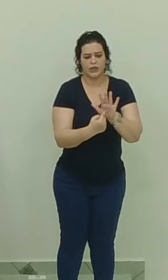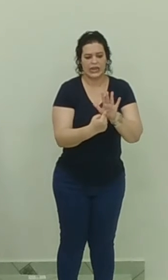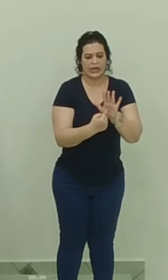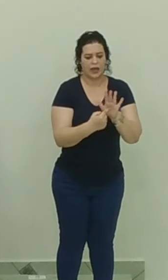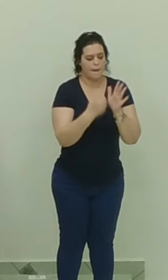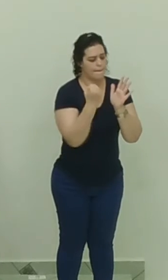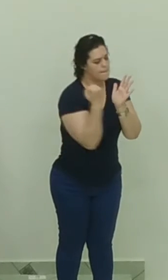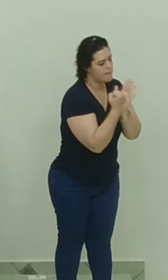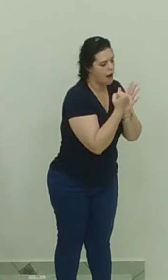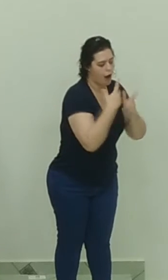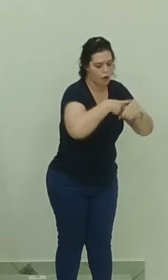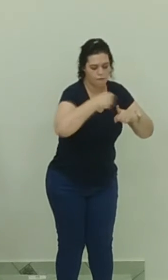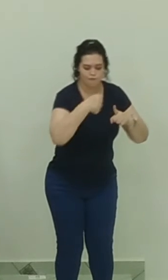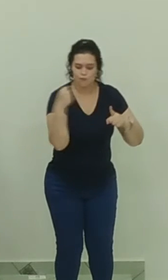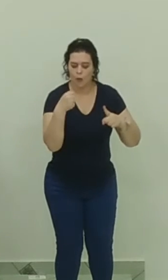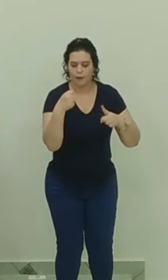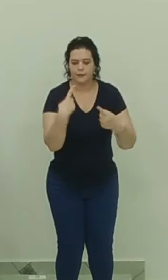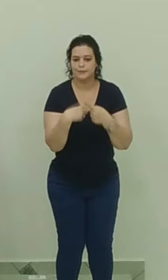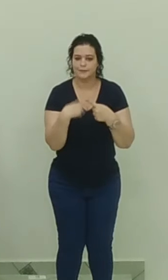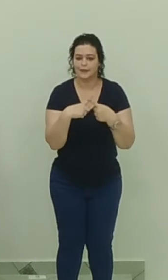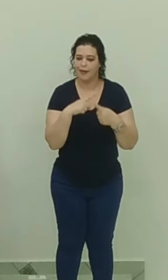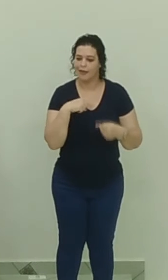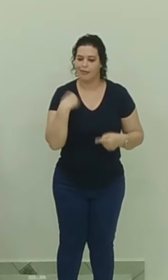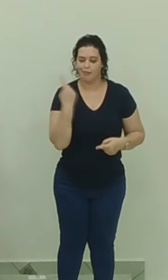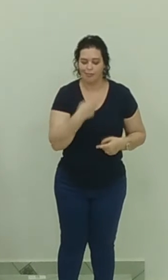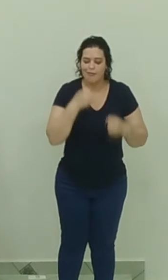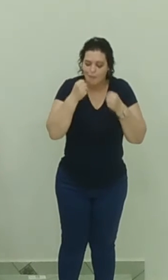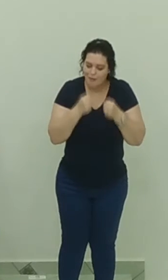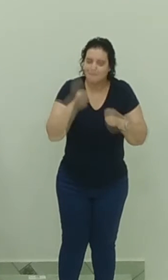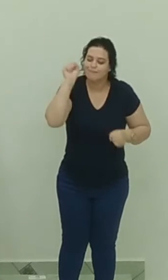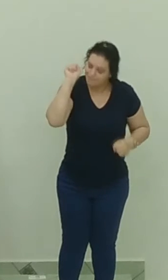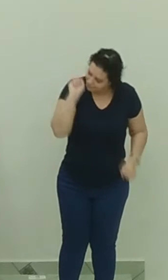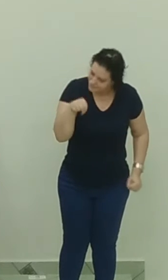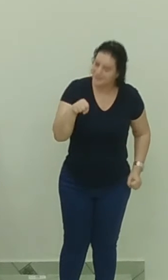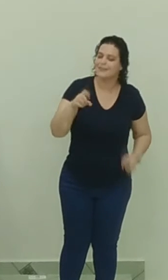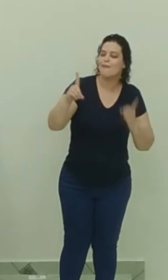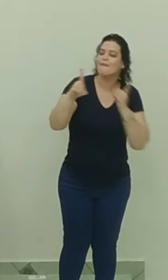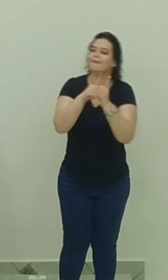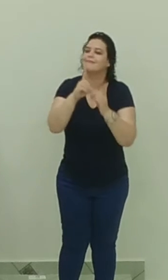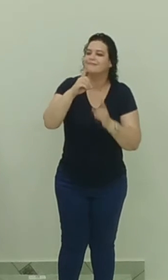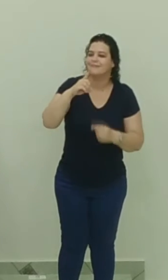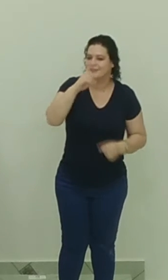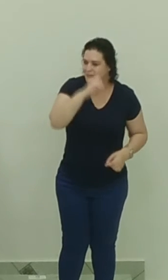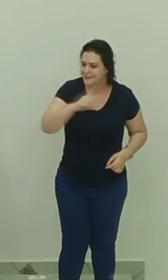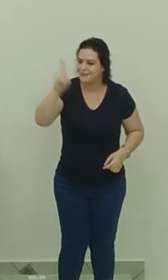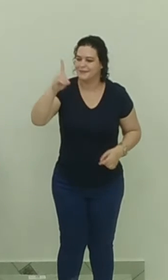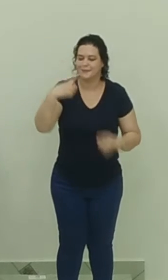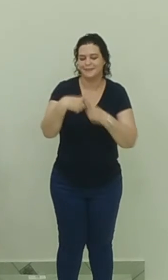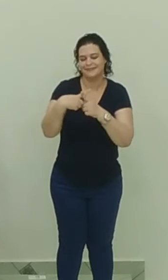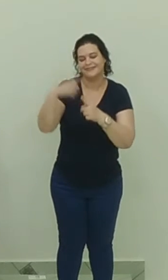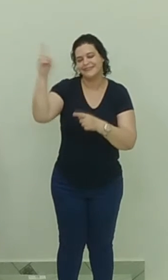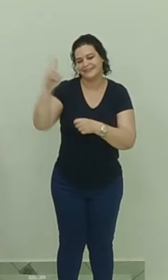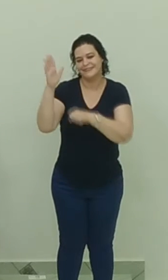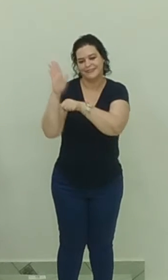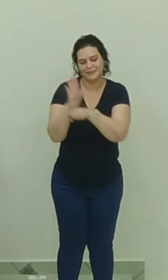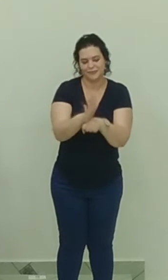podemos encontrar Deus na dificuldade e contar com Deus, com seu socorro, com a